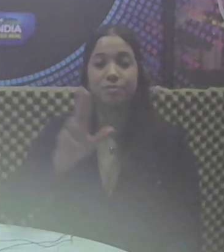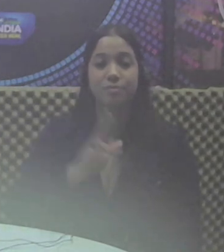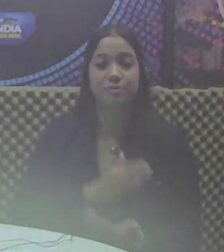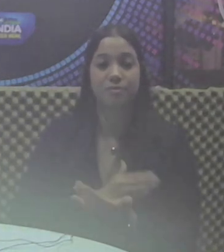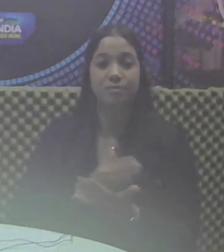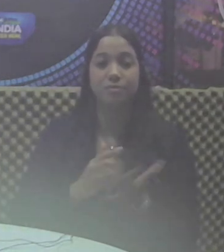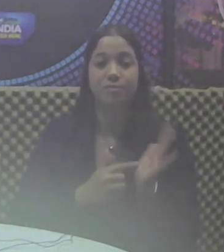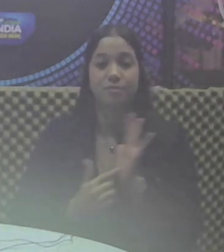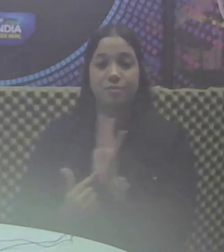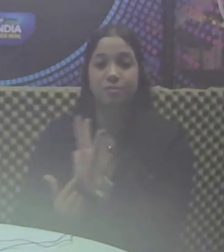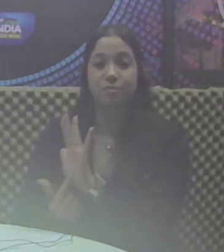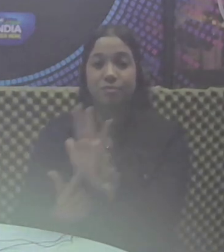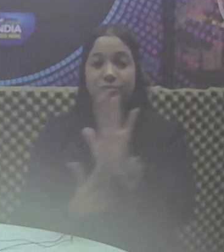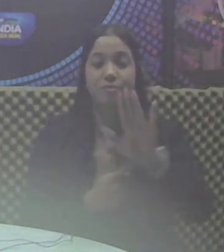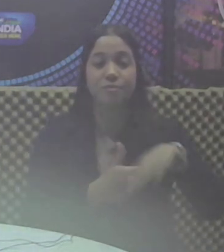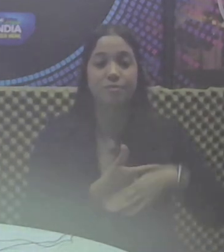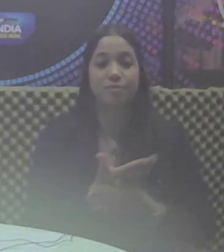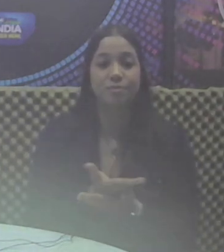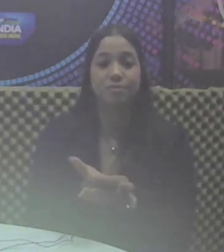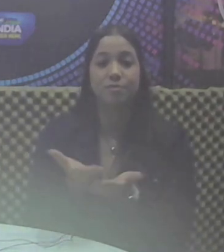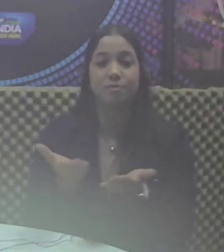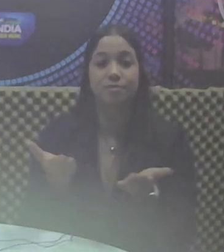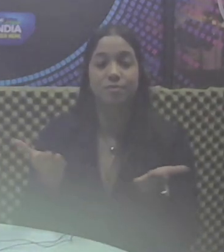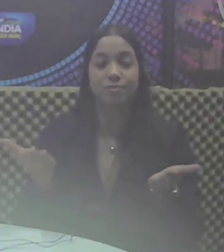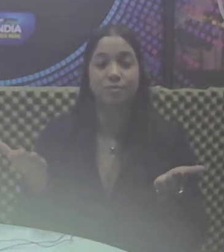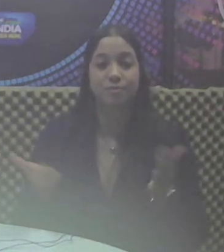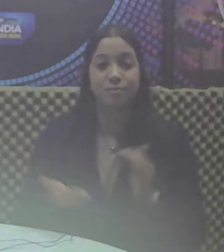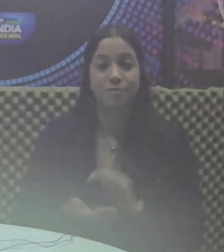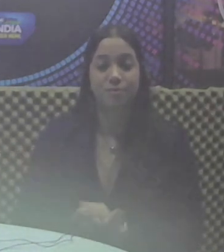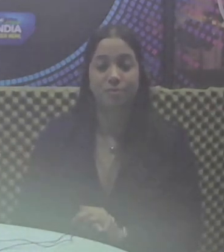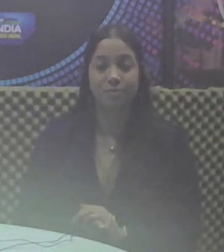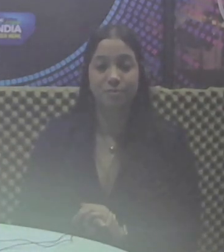Uberlândia no ar pra você.